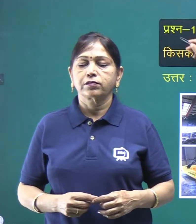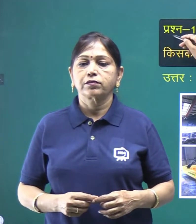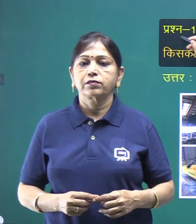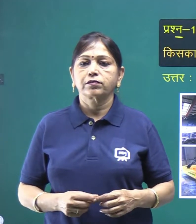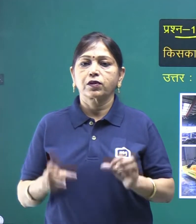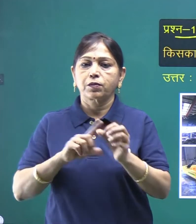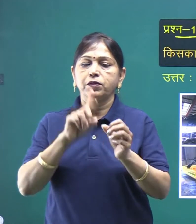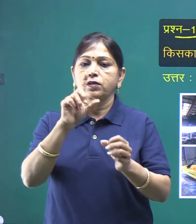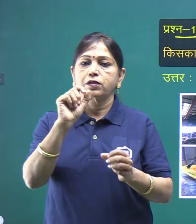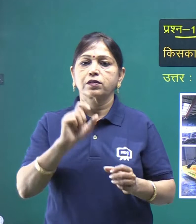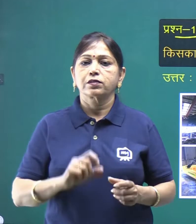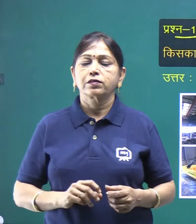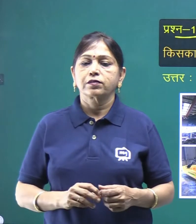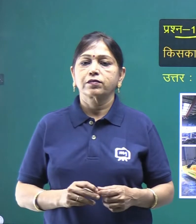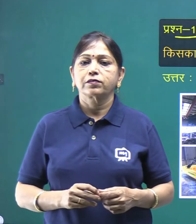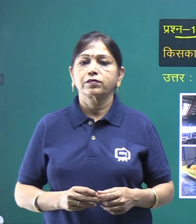प्रश्न 10,